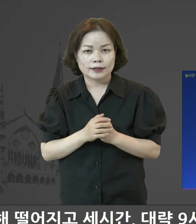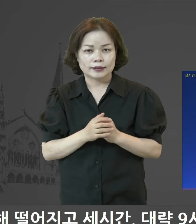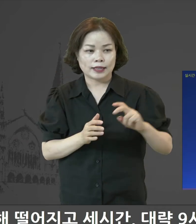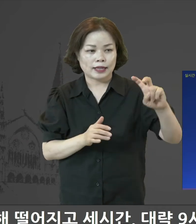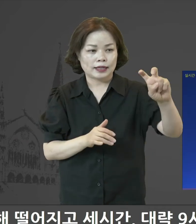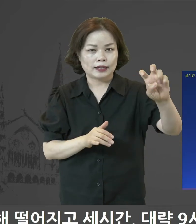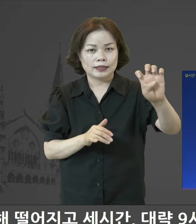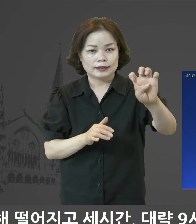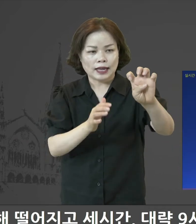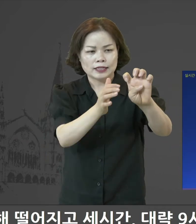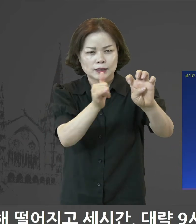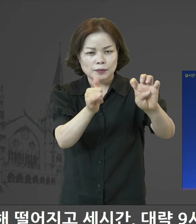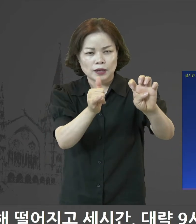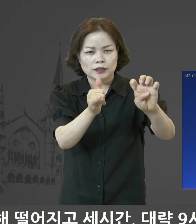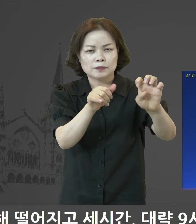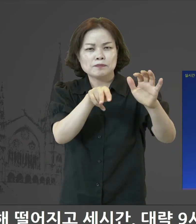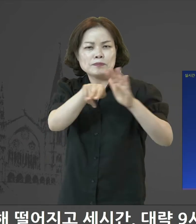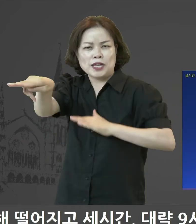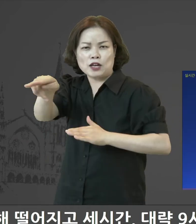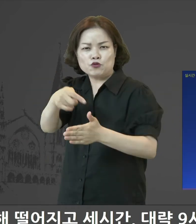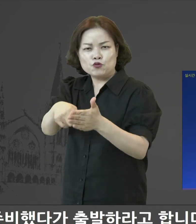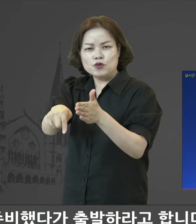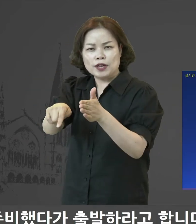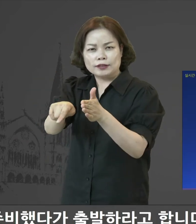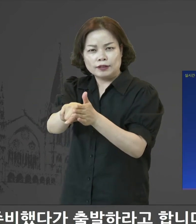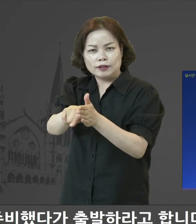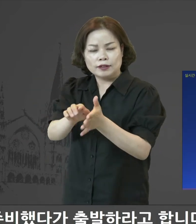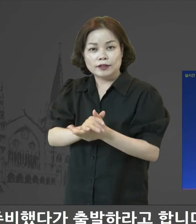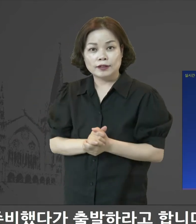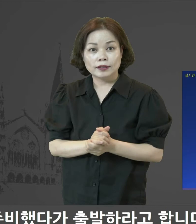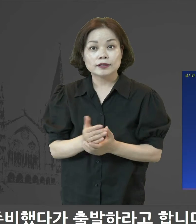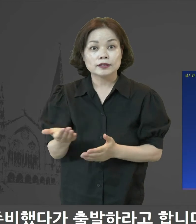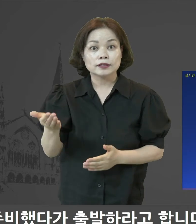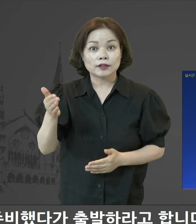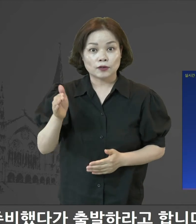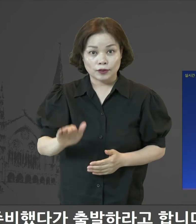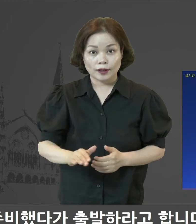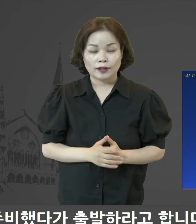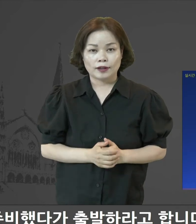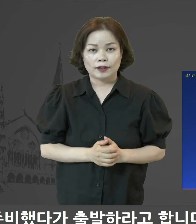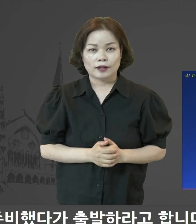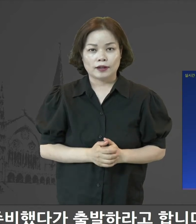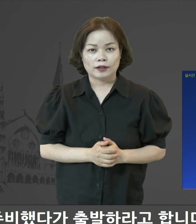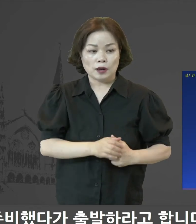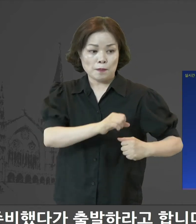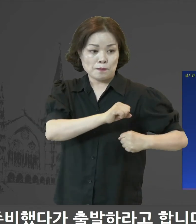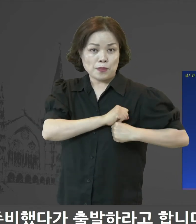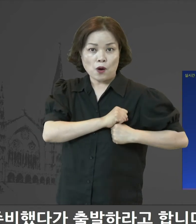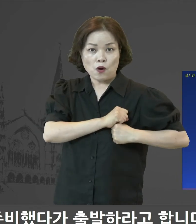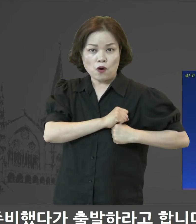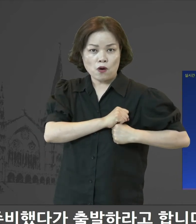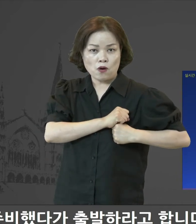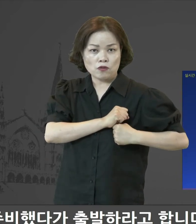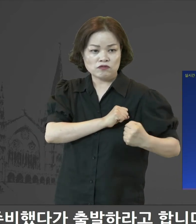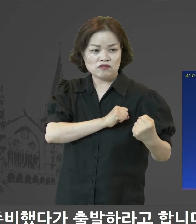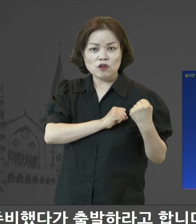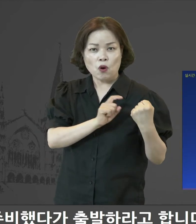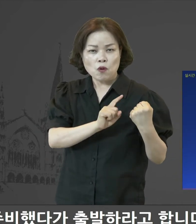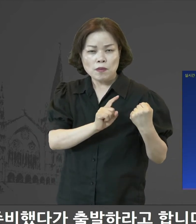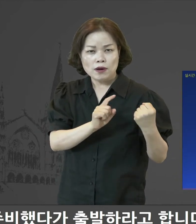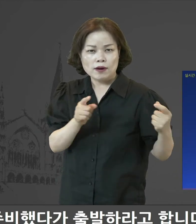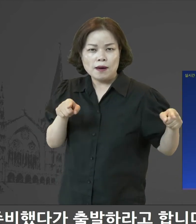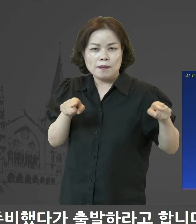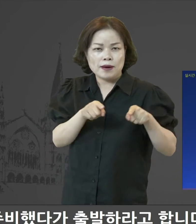자객단을 피하려고 하는 겁니다. 자, 그런데 병력을 얼마나 동원하는지 한번